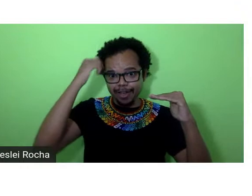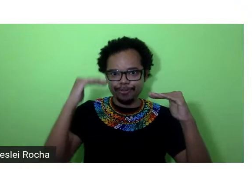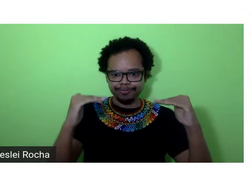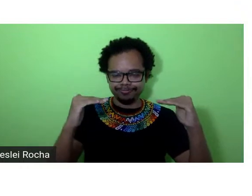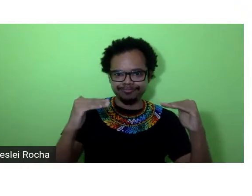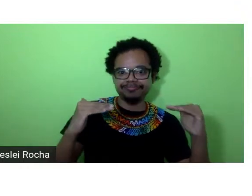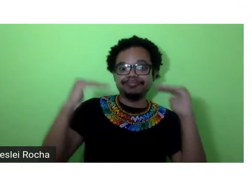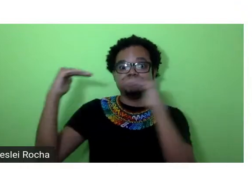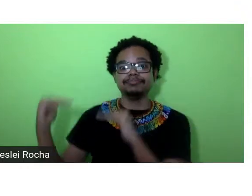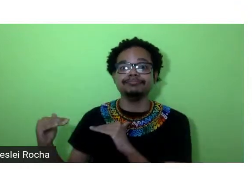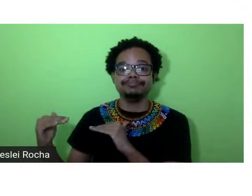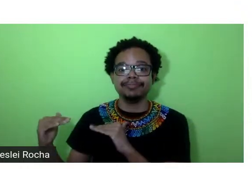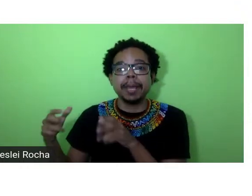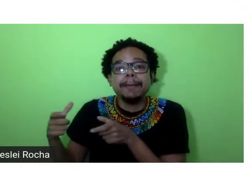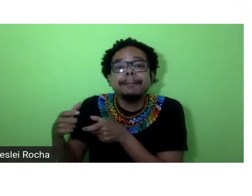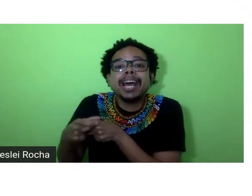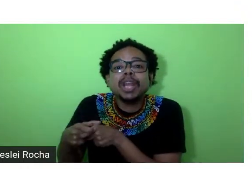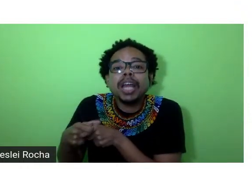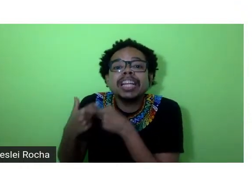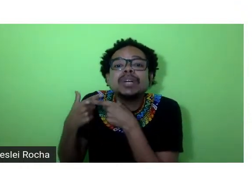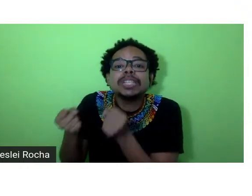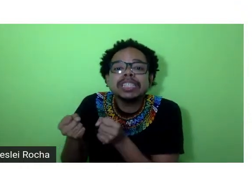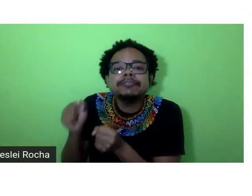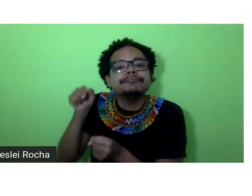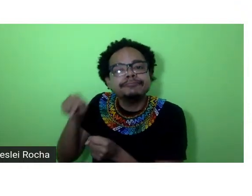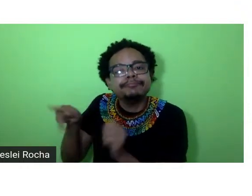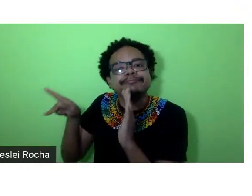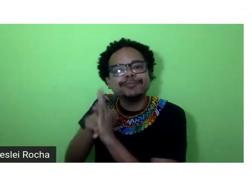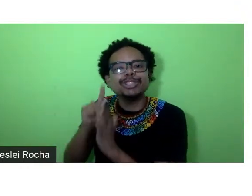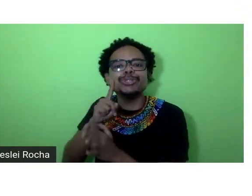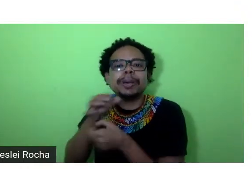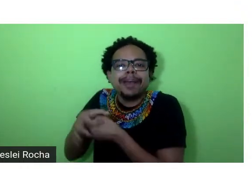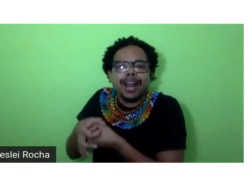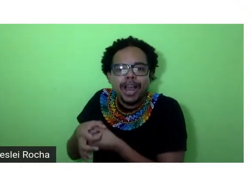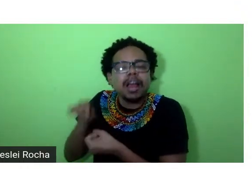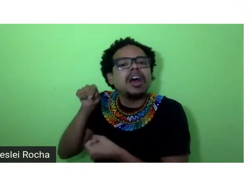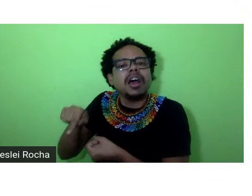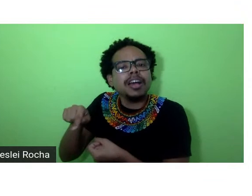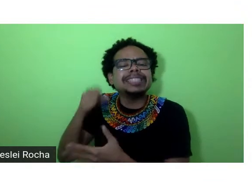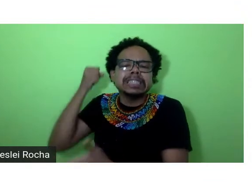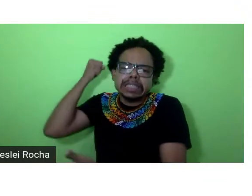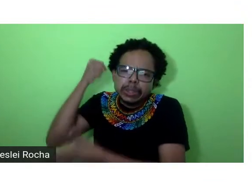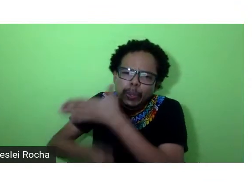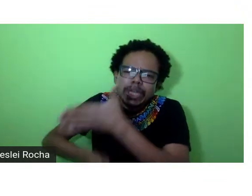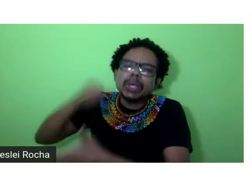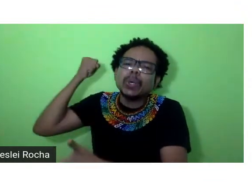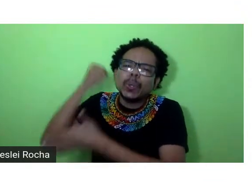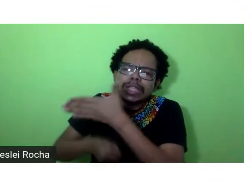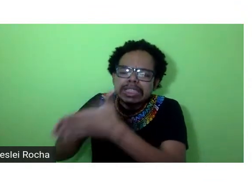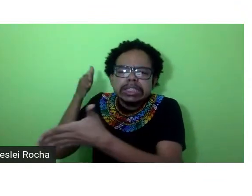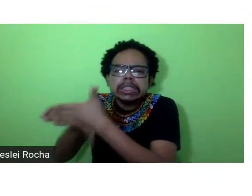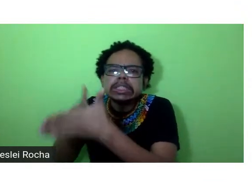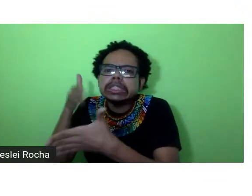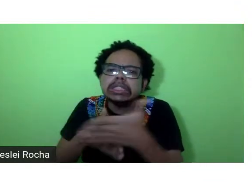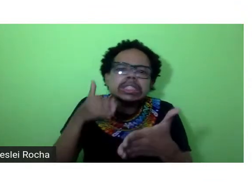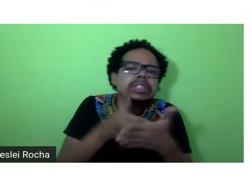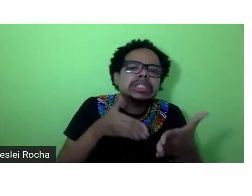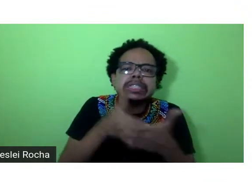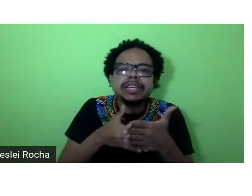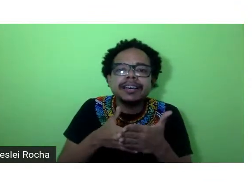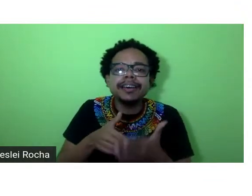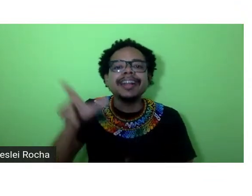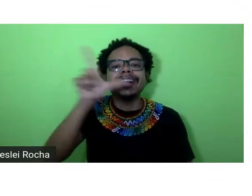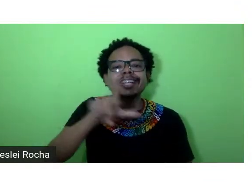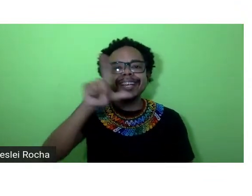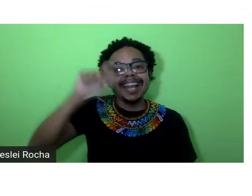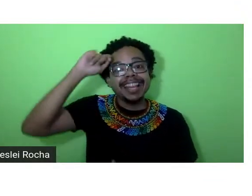e esses grupos de dominância esses grupos ouvintes né E ela também a minoria linguística e